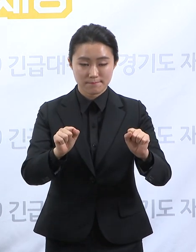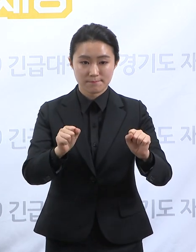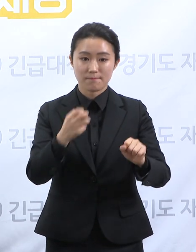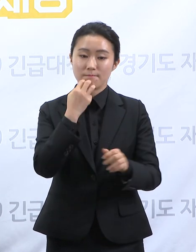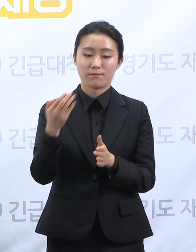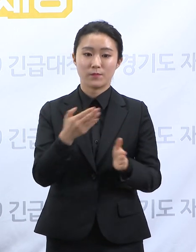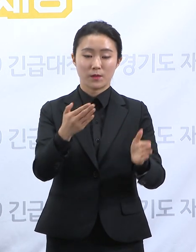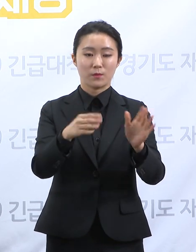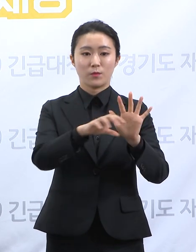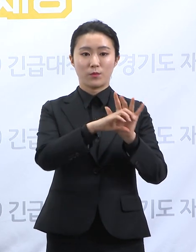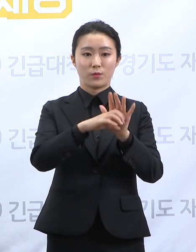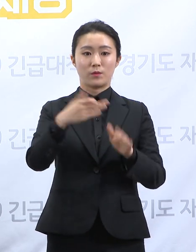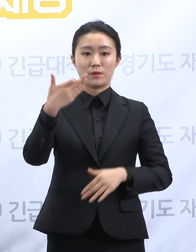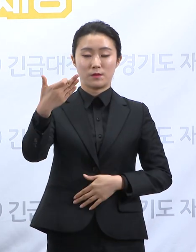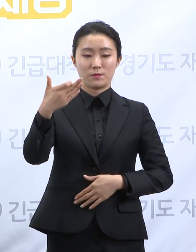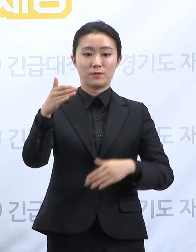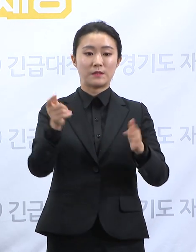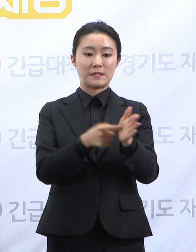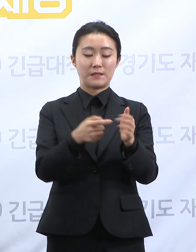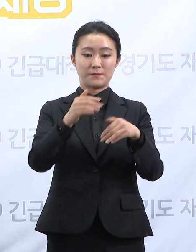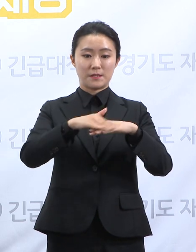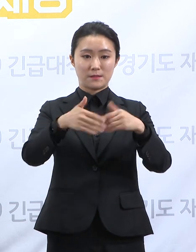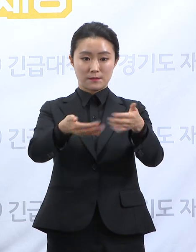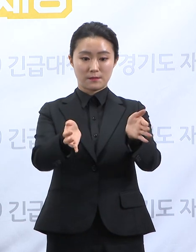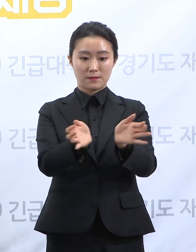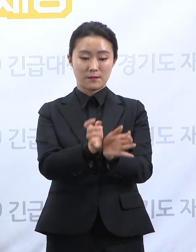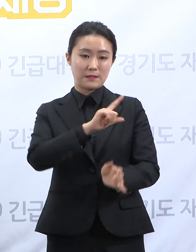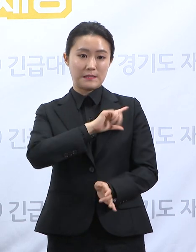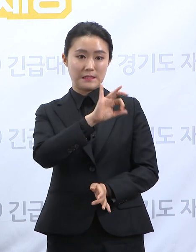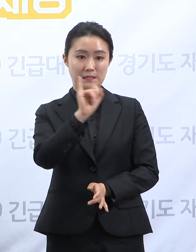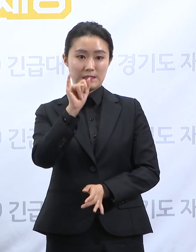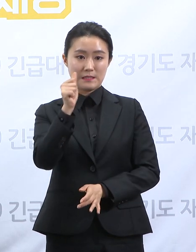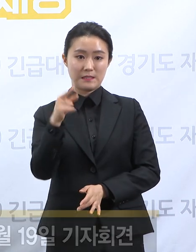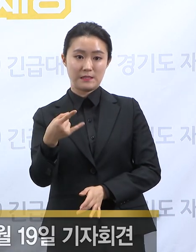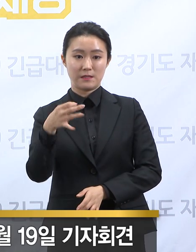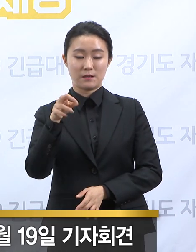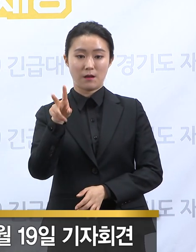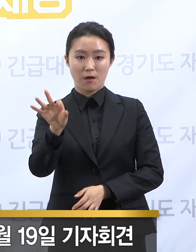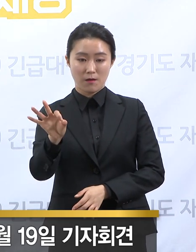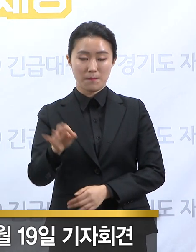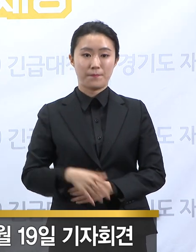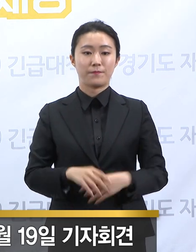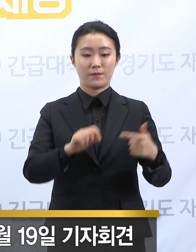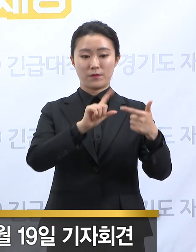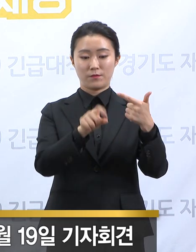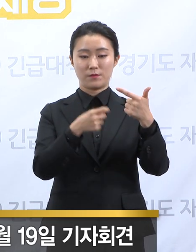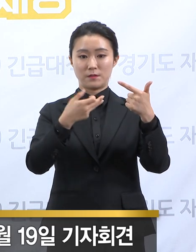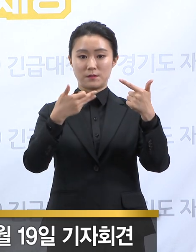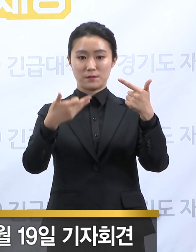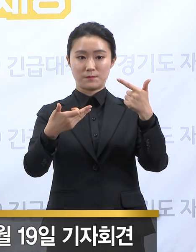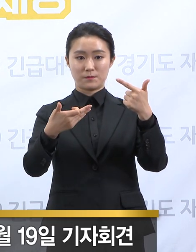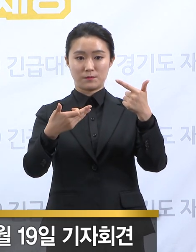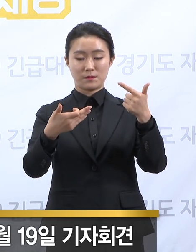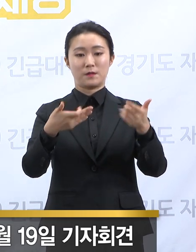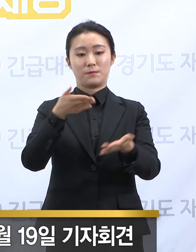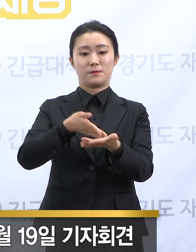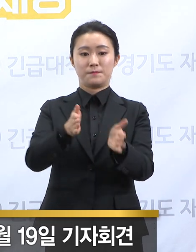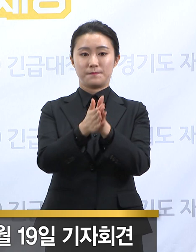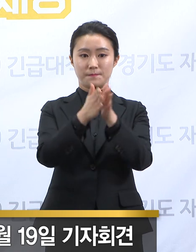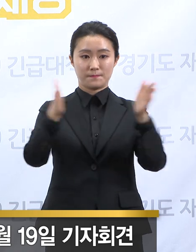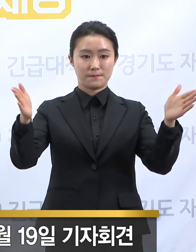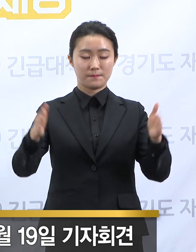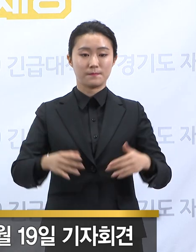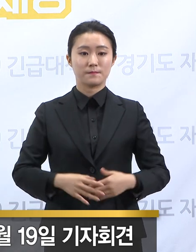안녕하십니까. 경기도 코로나19 긴급대책단 이희영입니다. 6월 19일 금요일 경기도 코로나19 대응 관련 정례 브리핑을